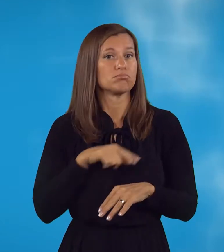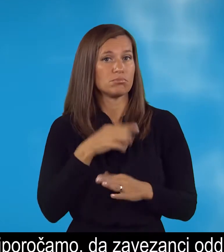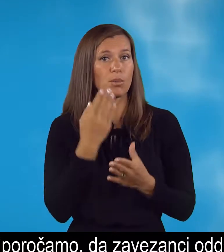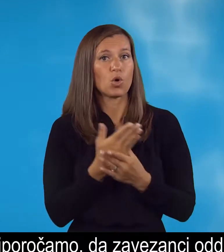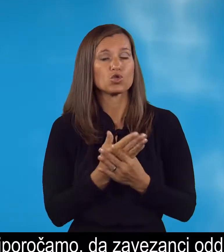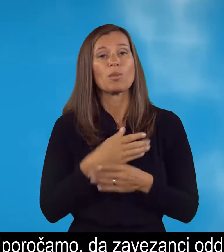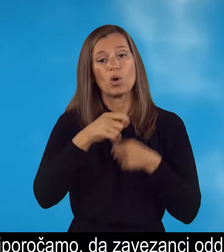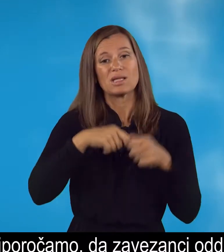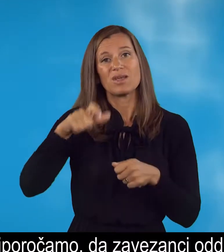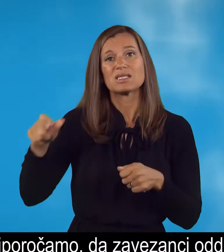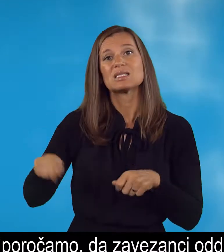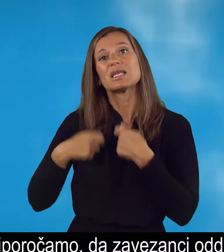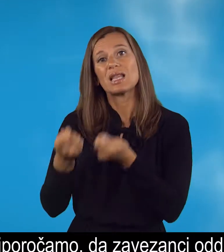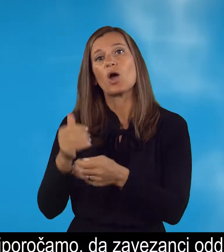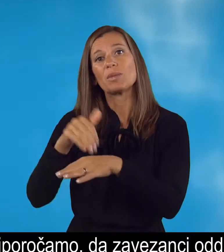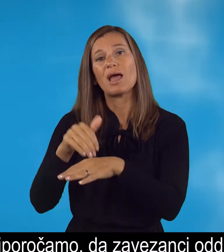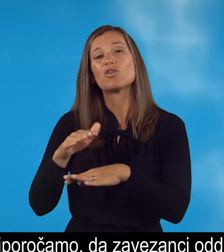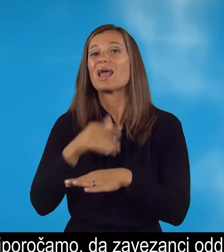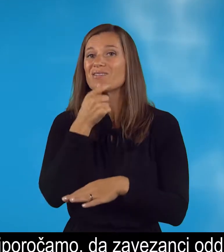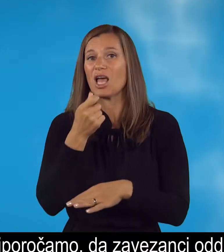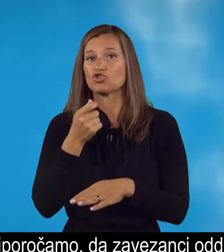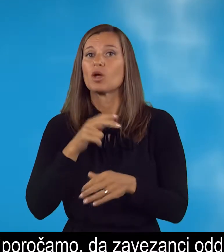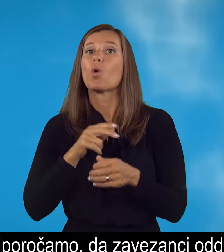Priporočamo, da zavezanci oddajo prijavo na finančnem uradu Koper.